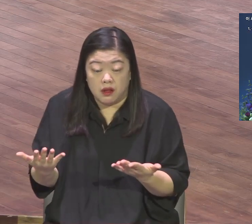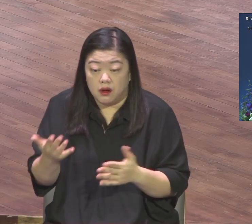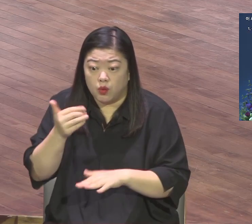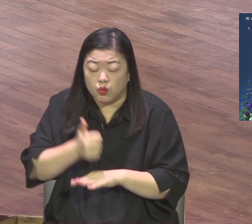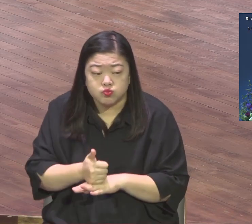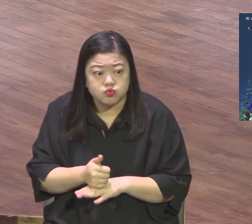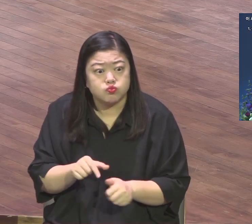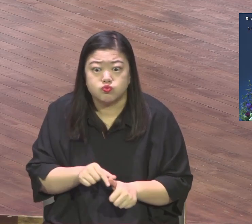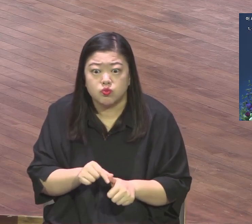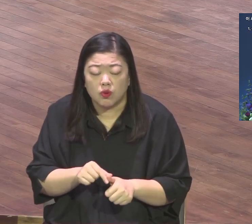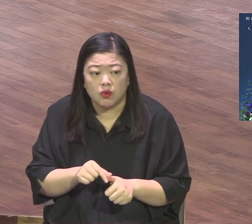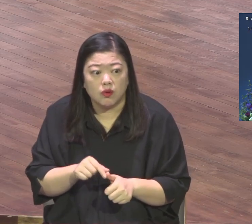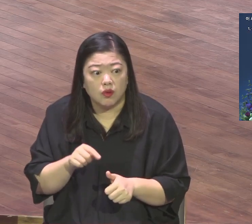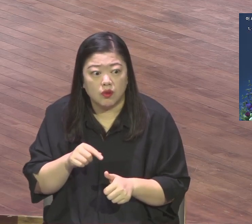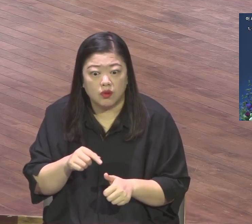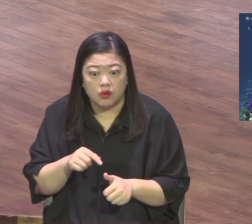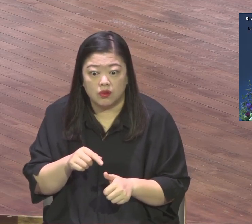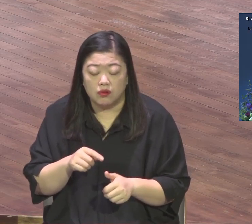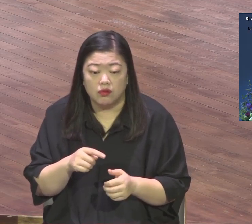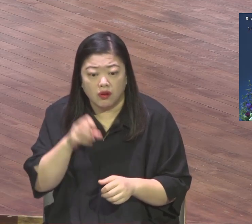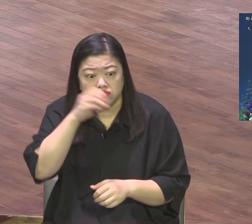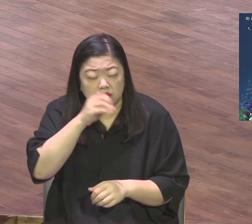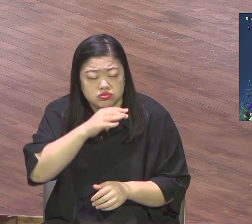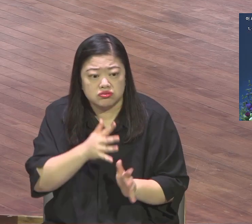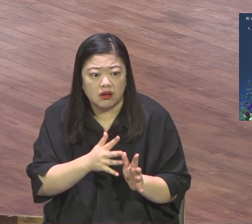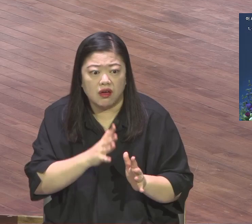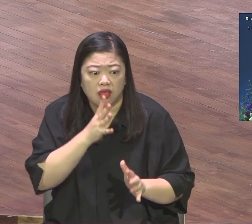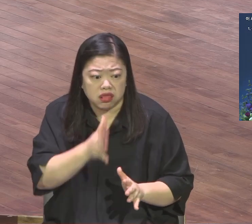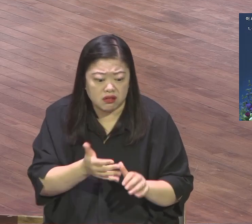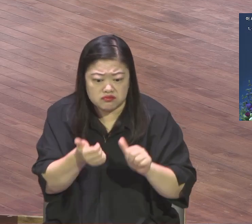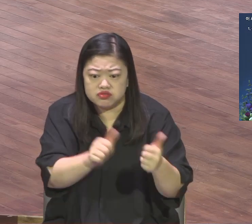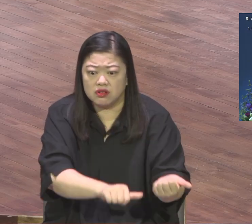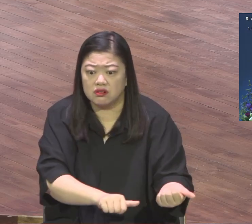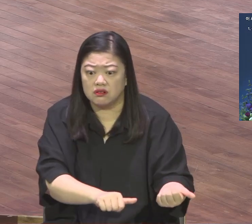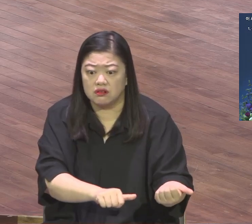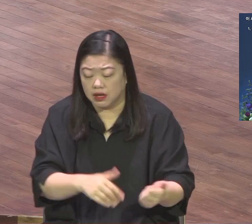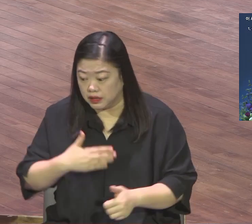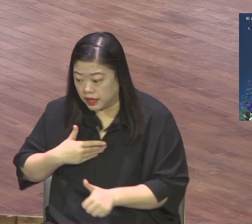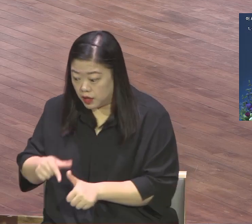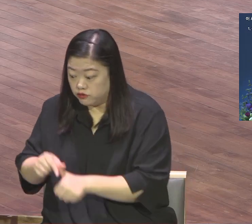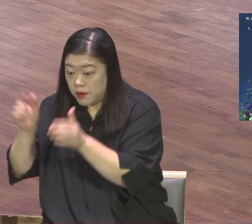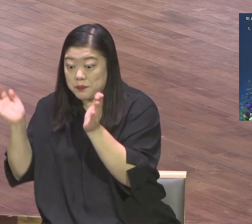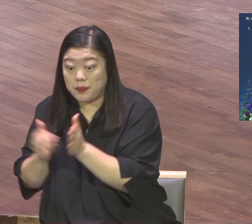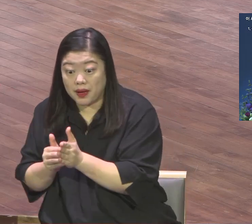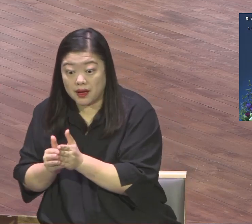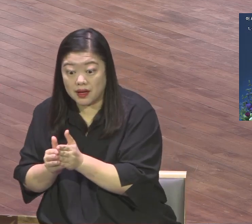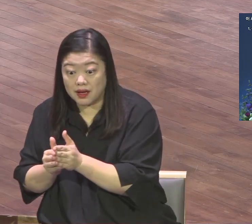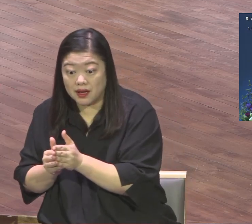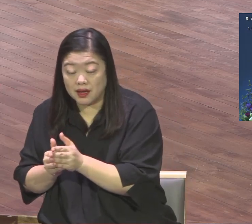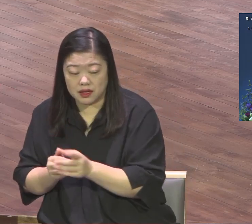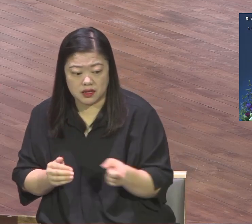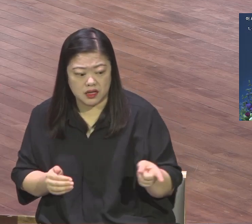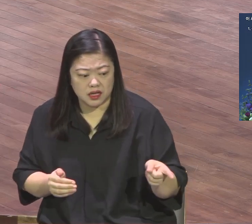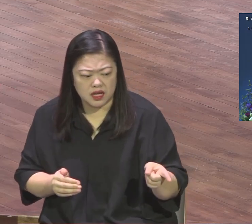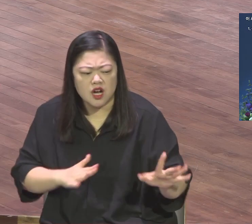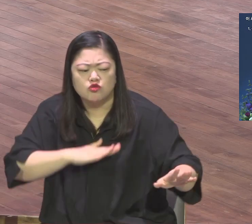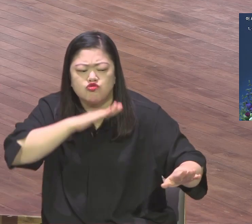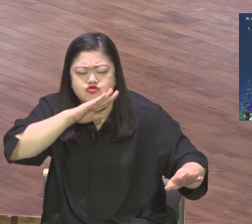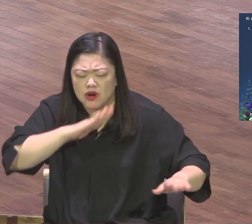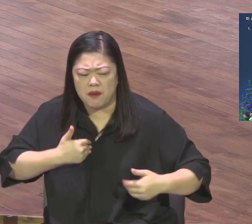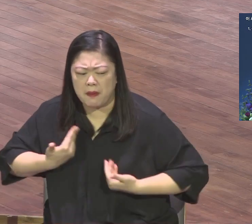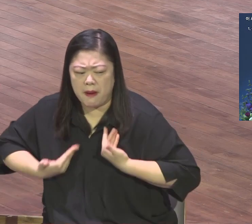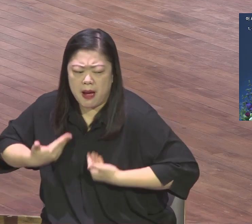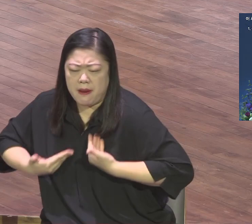그런데 지금 내가 구원 받아놓고 이 귀한 복음 들어놓고 지금 내 거에 걸려가지고 내 문제